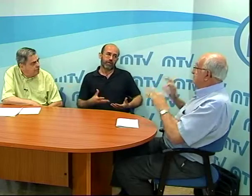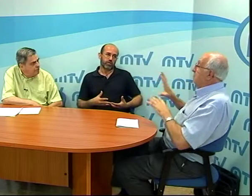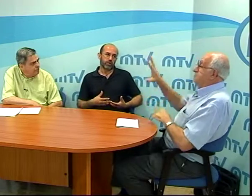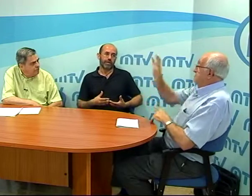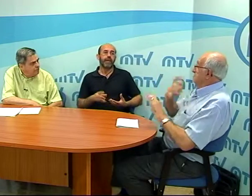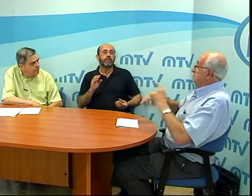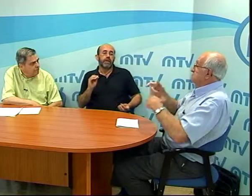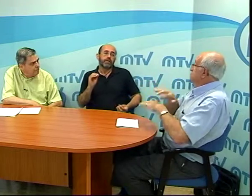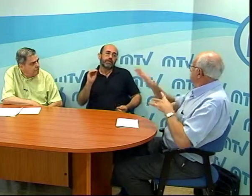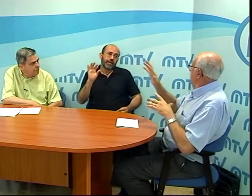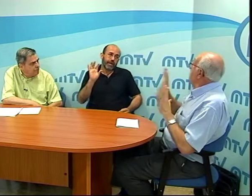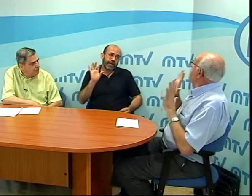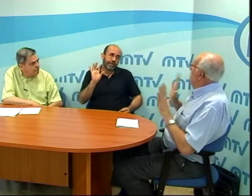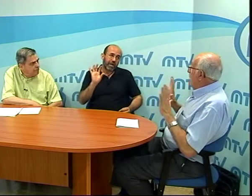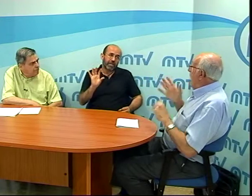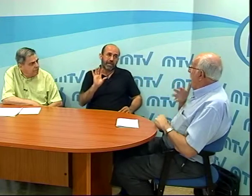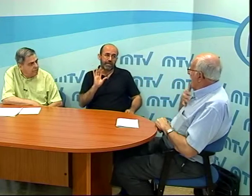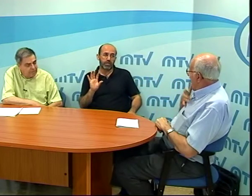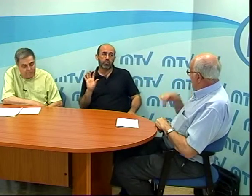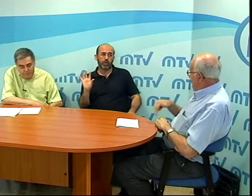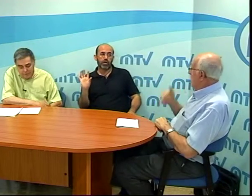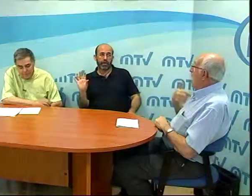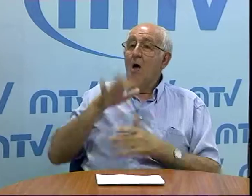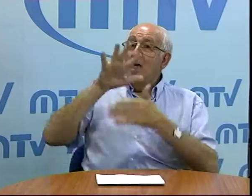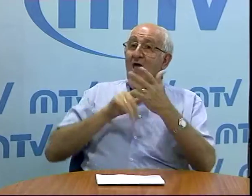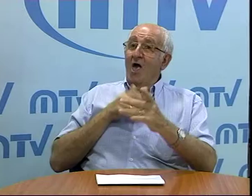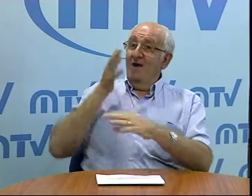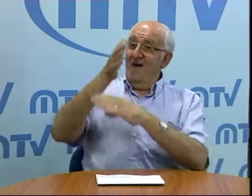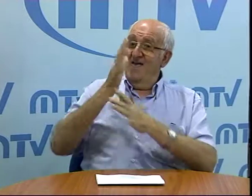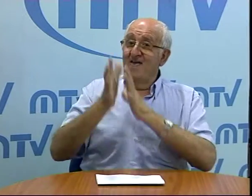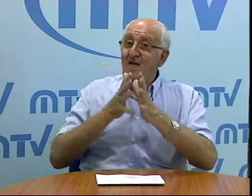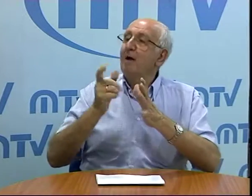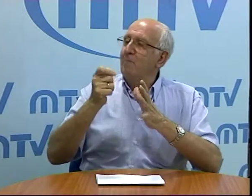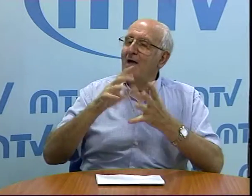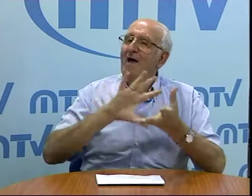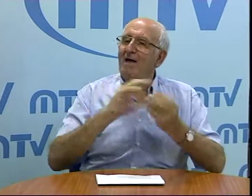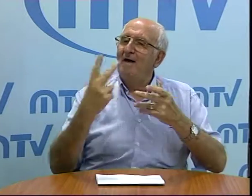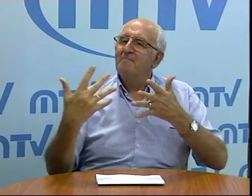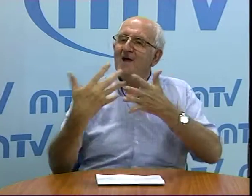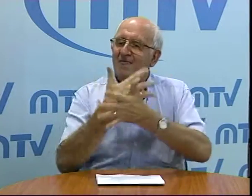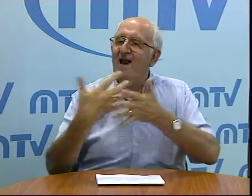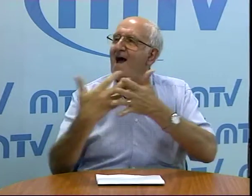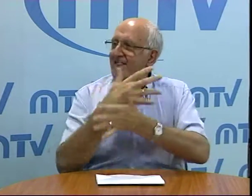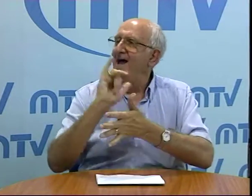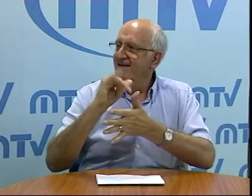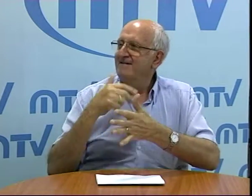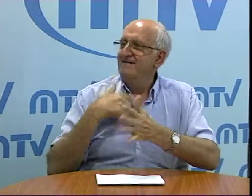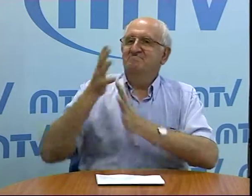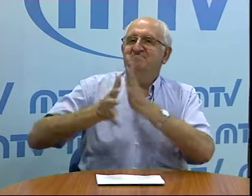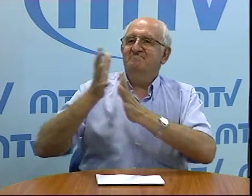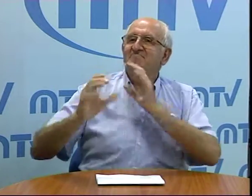las comunidades autónomas, menos en Valencia, que tenían sus propios colegios específicos de personas sordas, o en Cataluña. Pero aún